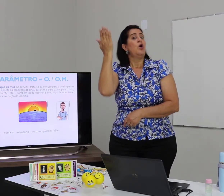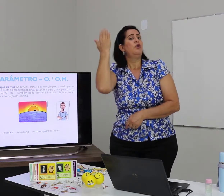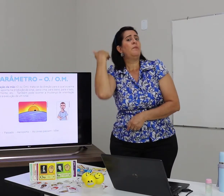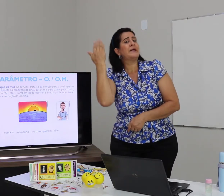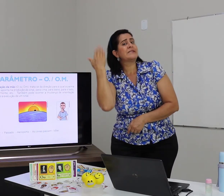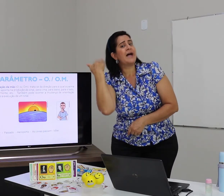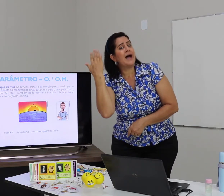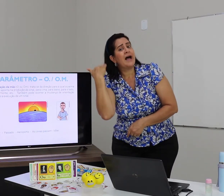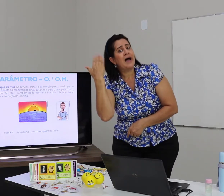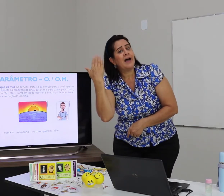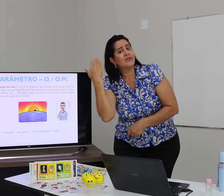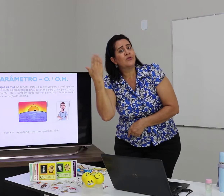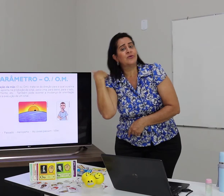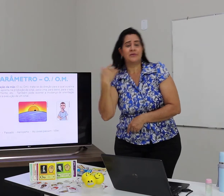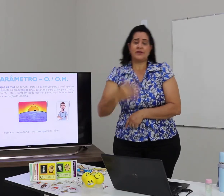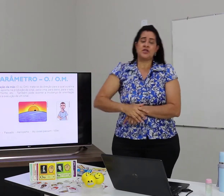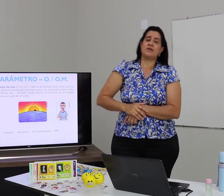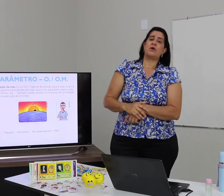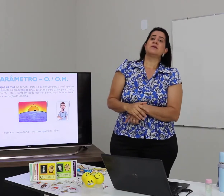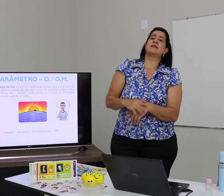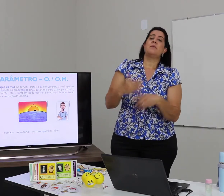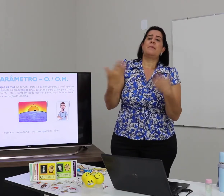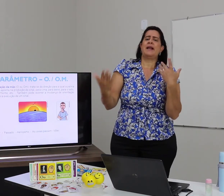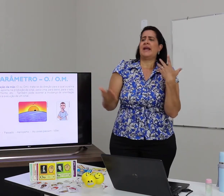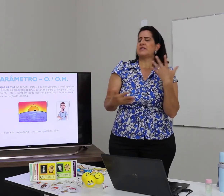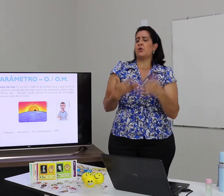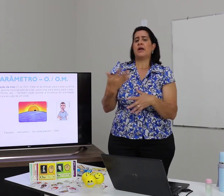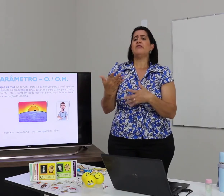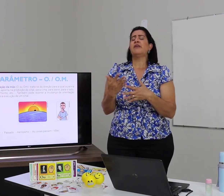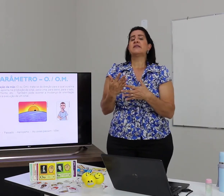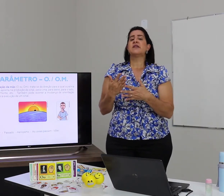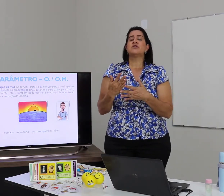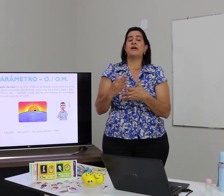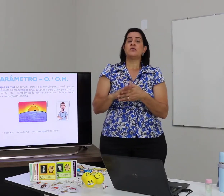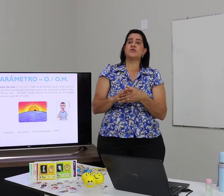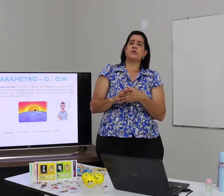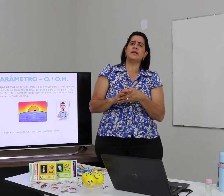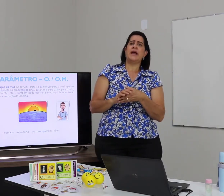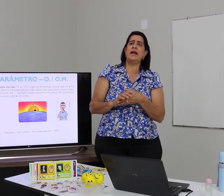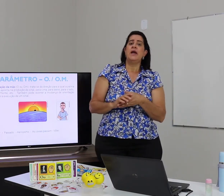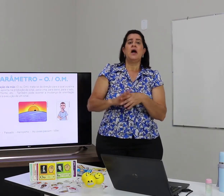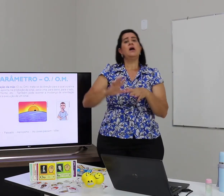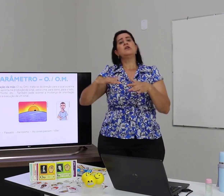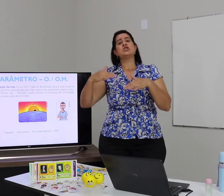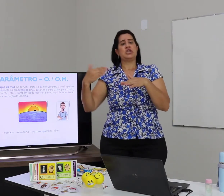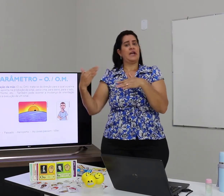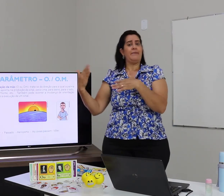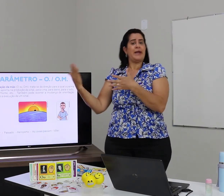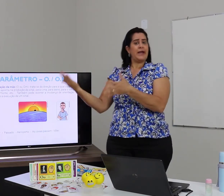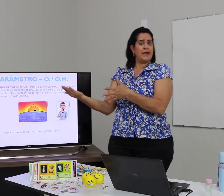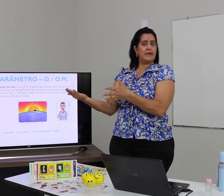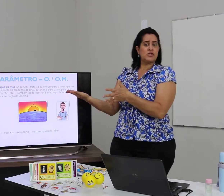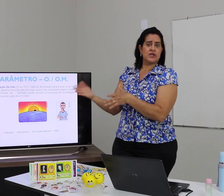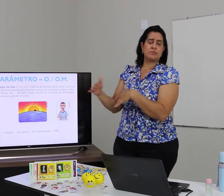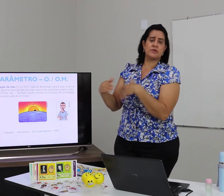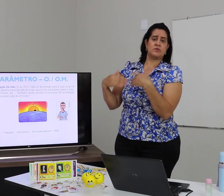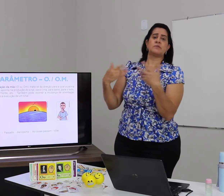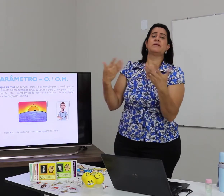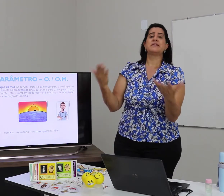no passado, quando a gente vai começar uma palestra, qualquer frase que a gente vai construir, né? Antigamente as pessoas